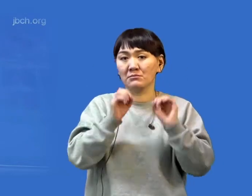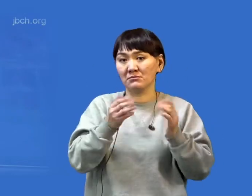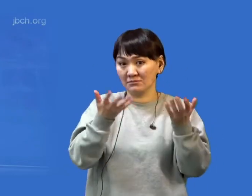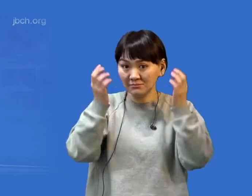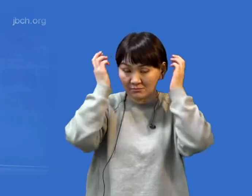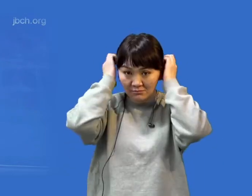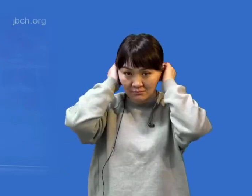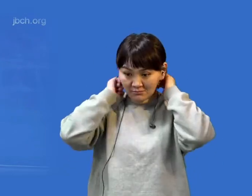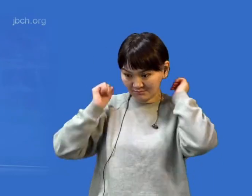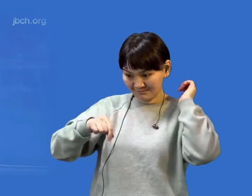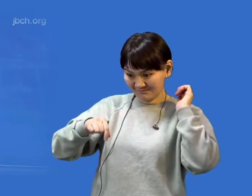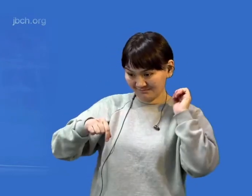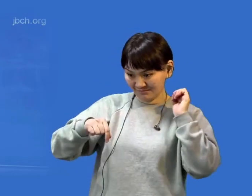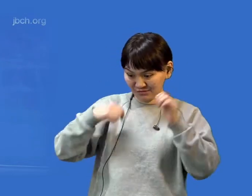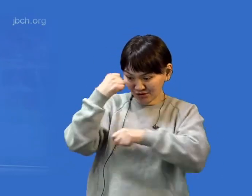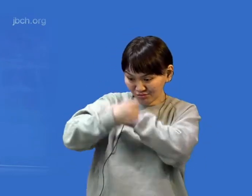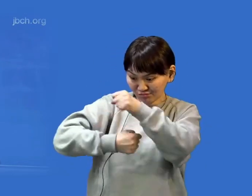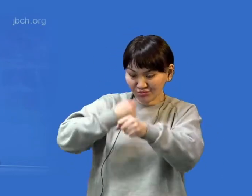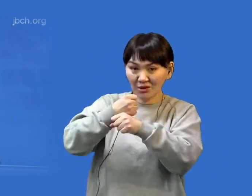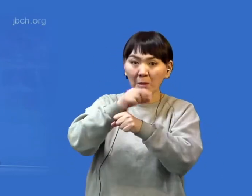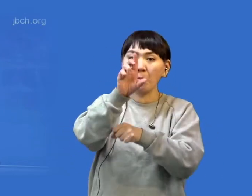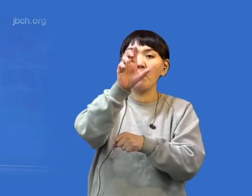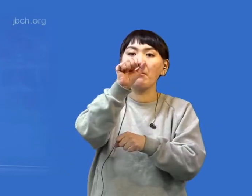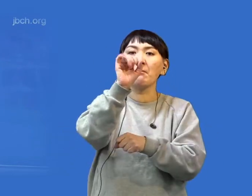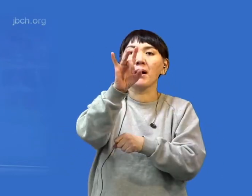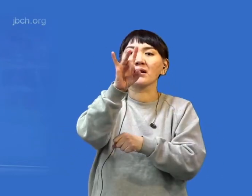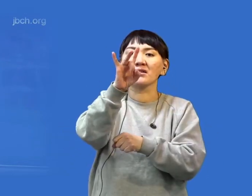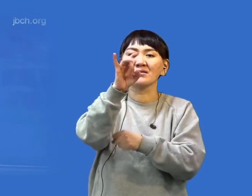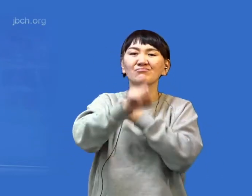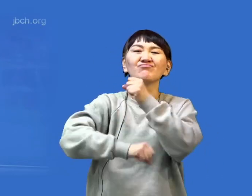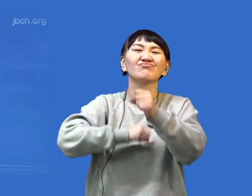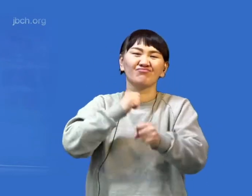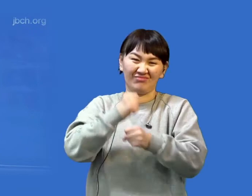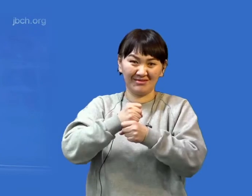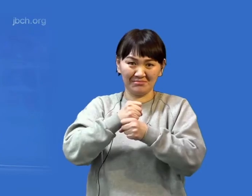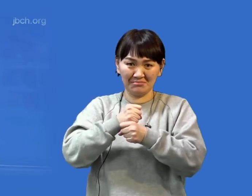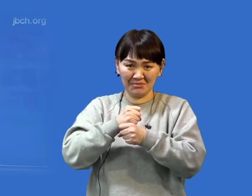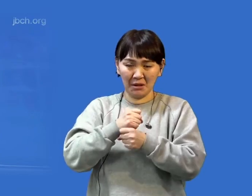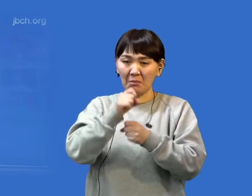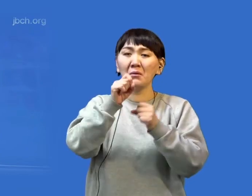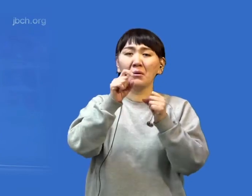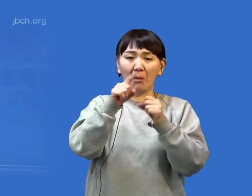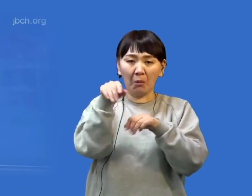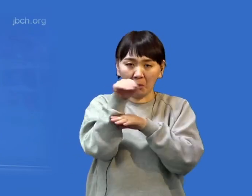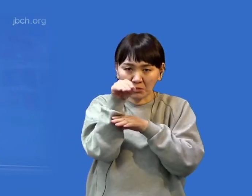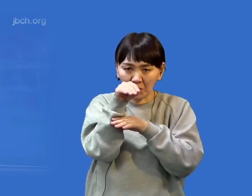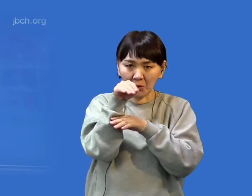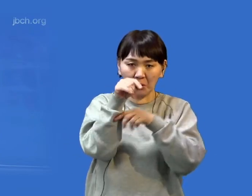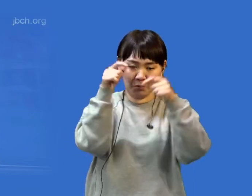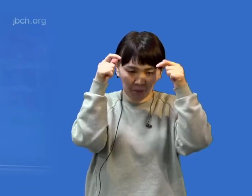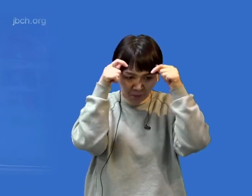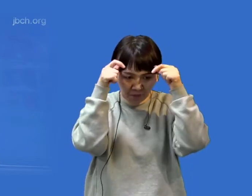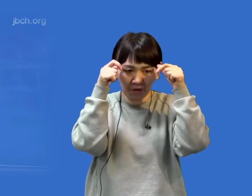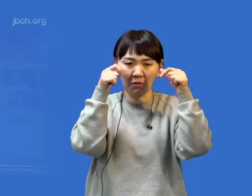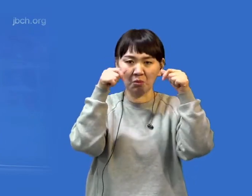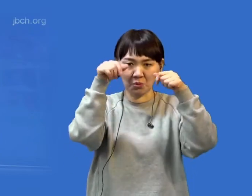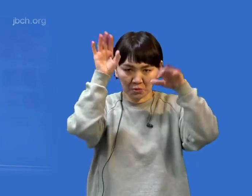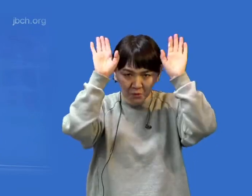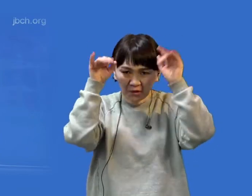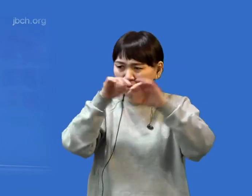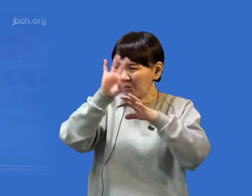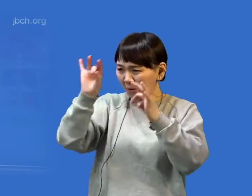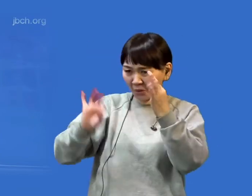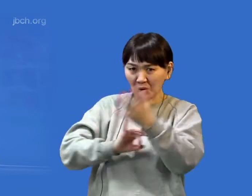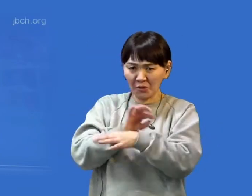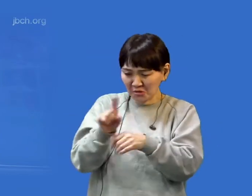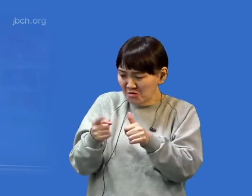Энэ жил одоо бар жил байна. Энэ үдэ жилиг хин бүтээснийг бүү мэд. Бар гэдэг нь тийм сайхан